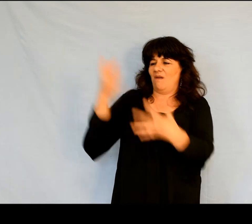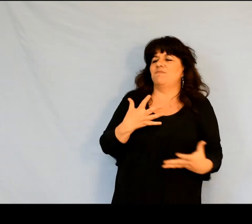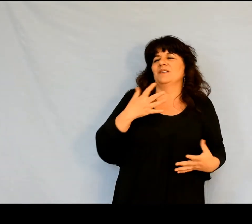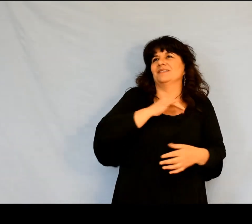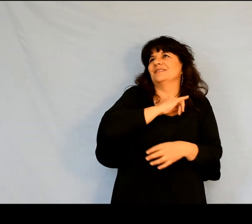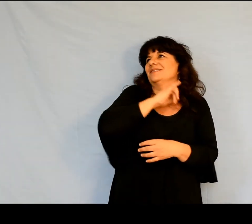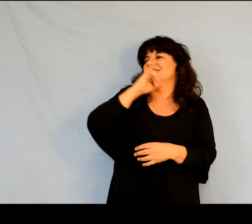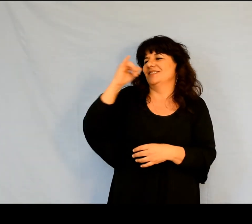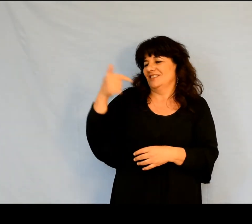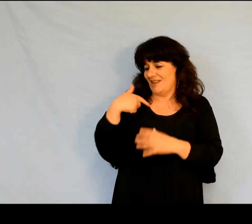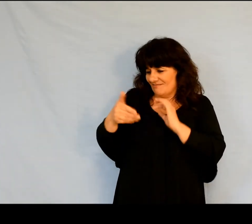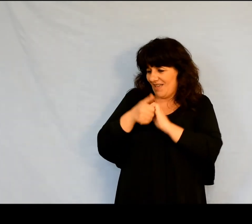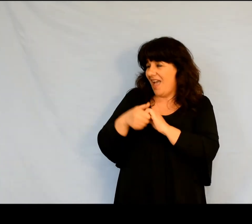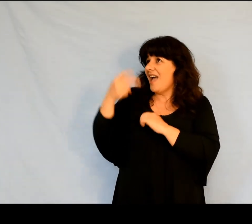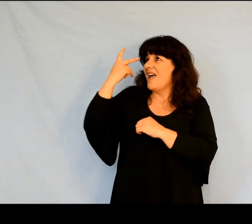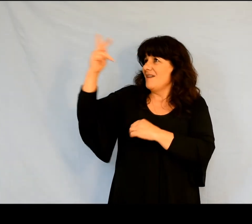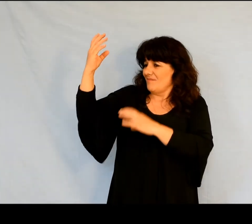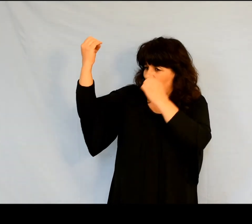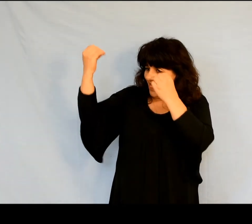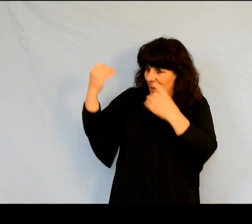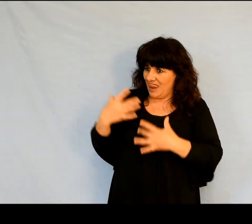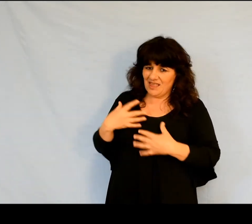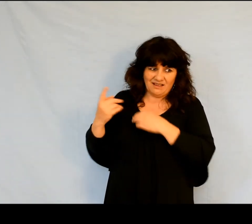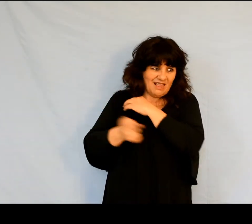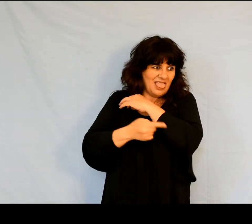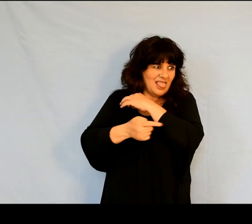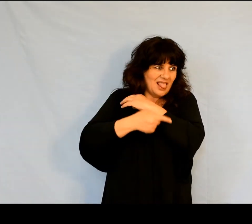ami voir la corruption.